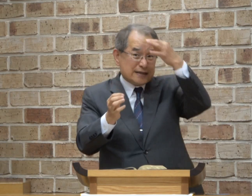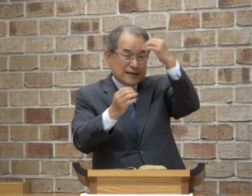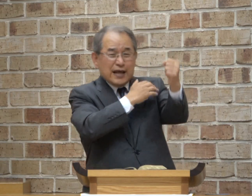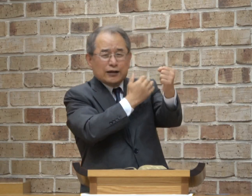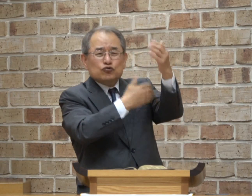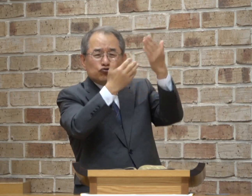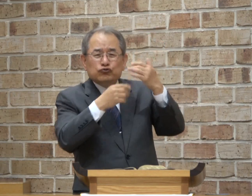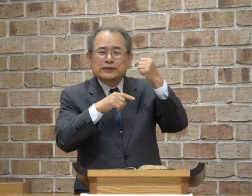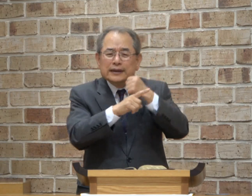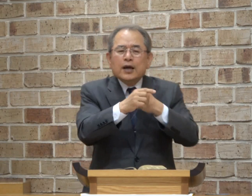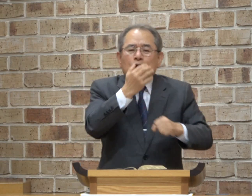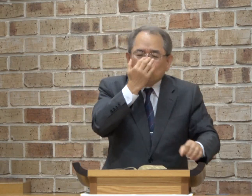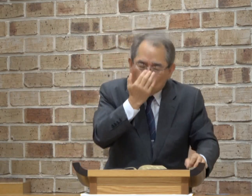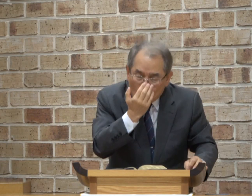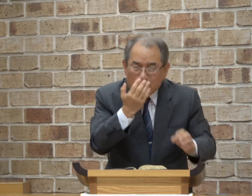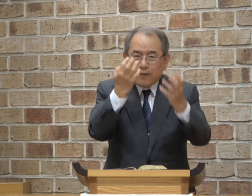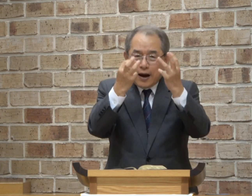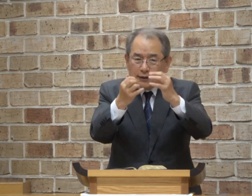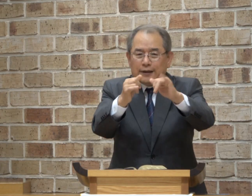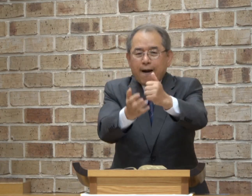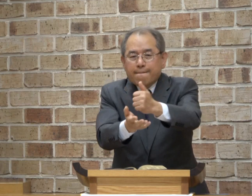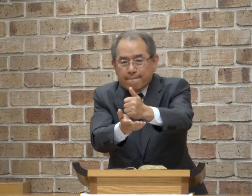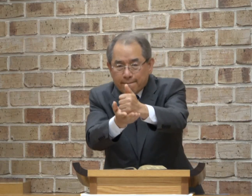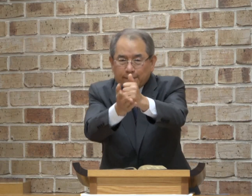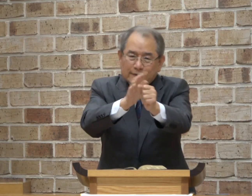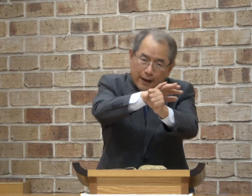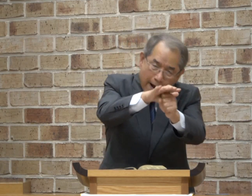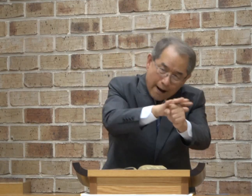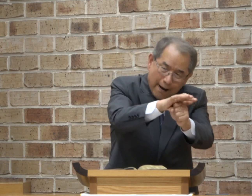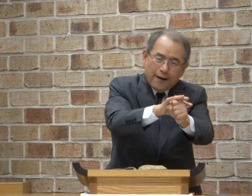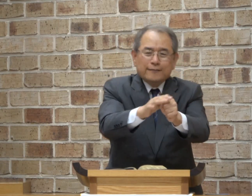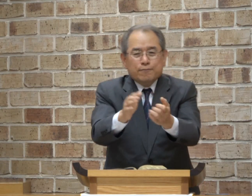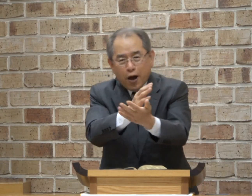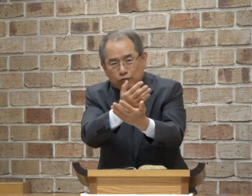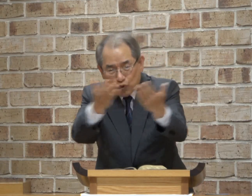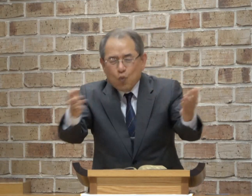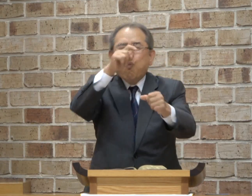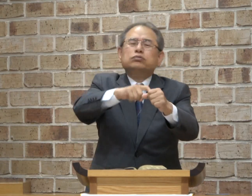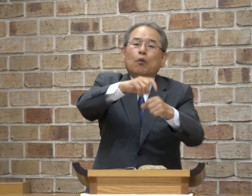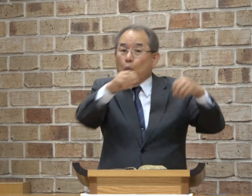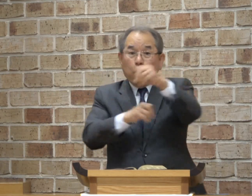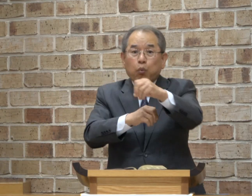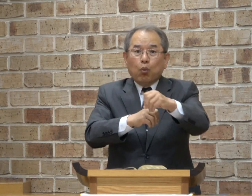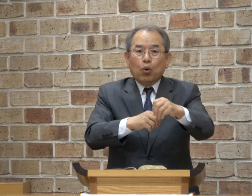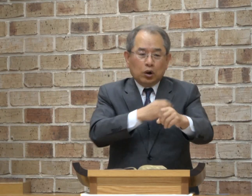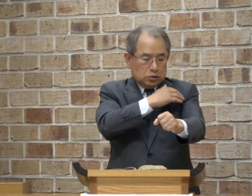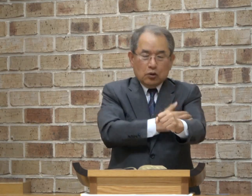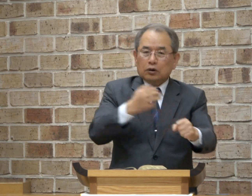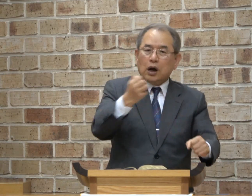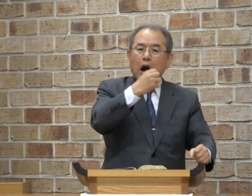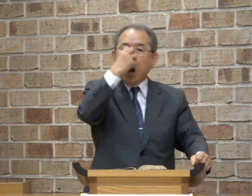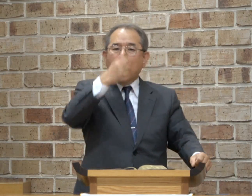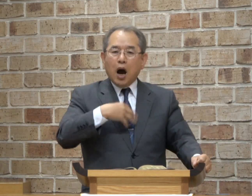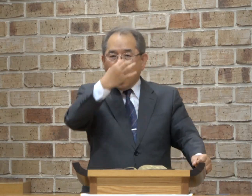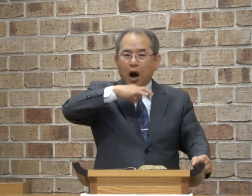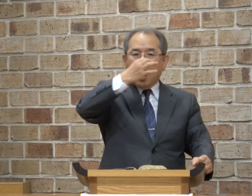하나님께 기도할 때 재능을 주면 겸손하게 많은 사람을 사랑하고 섬기는 목적으로 사용해야 합니다.